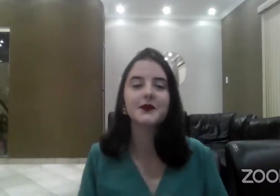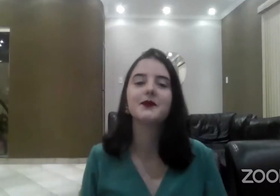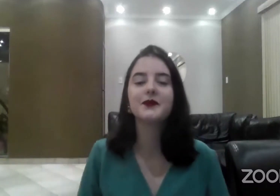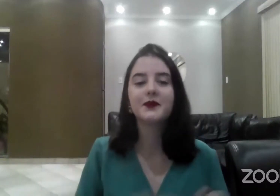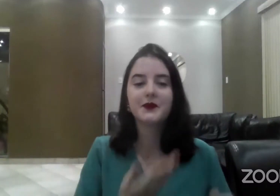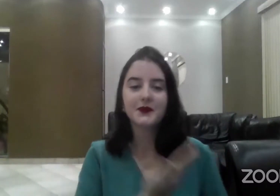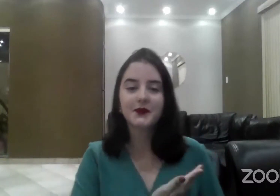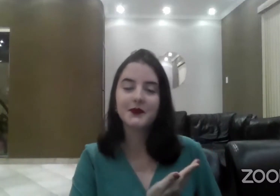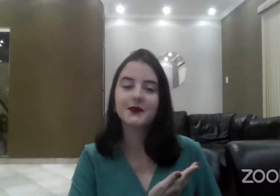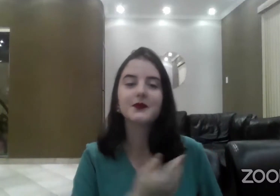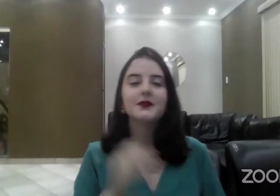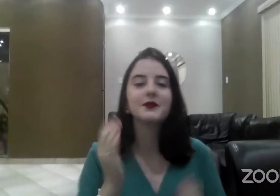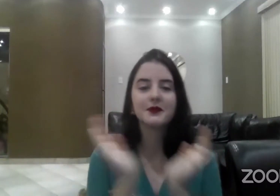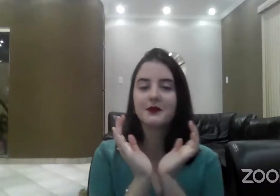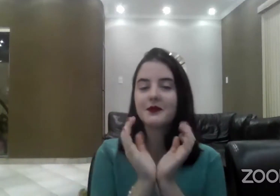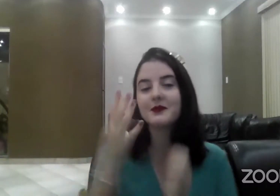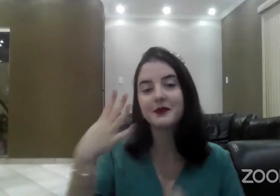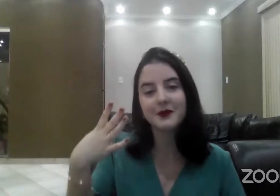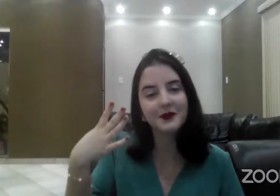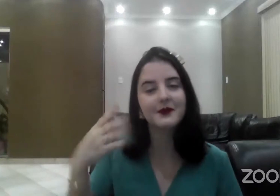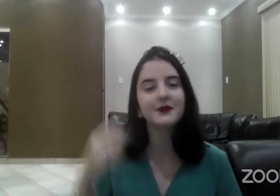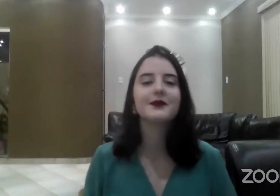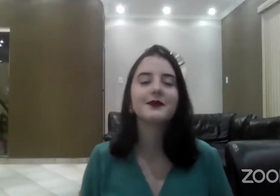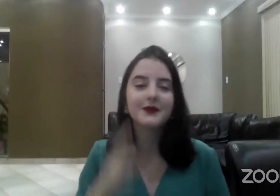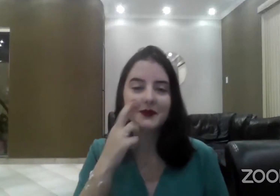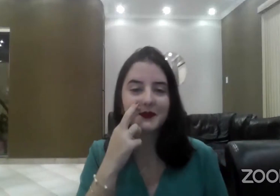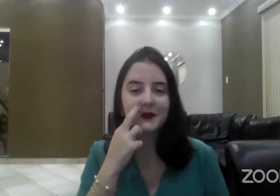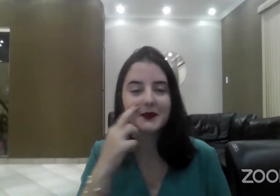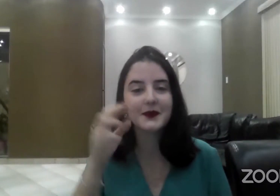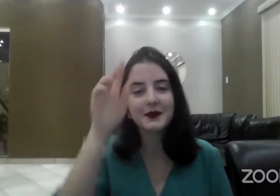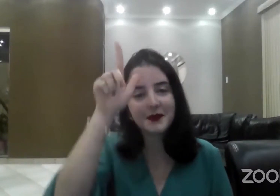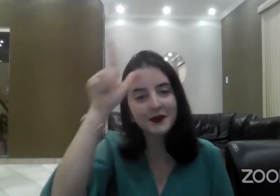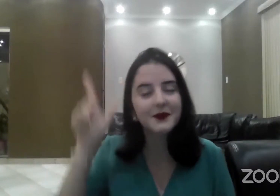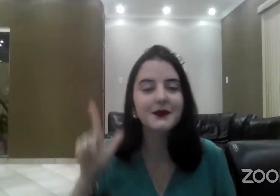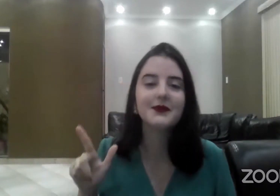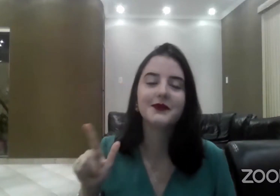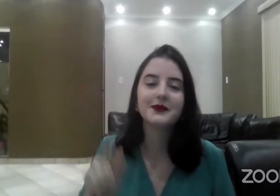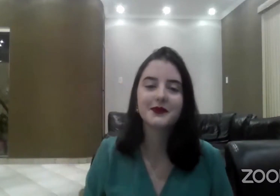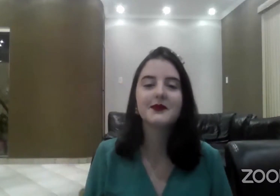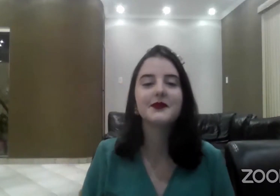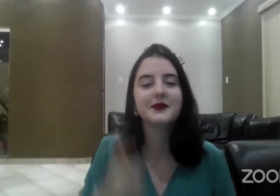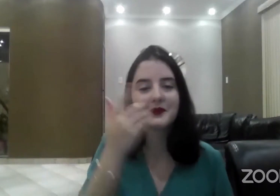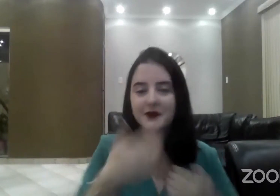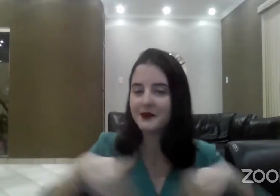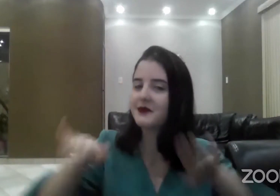muito obrigada aos amigos do grupo 4, a Rebeca e a Lohane,